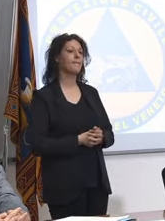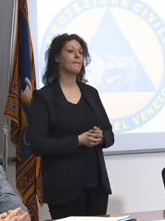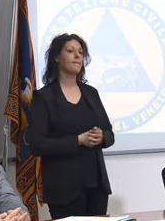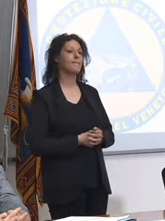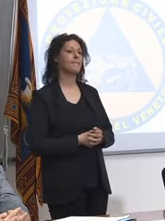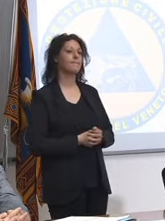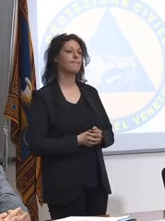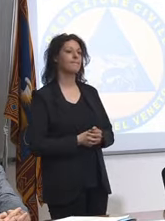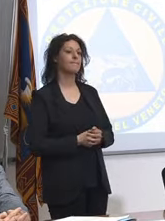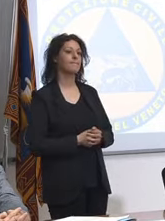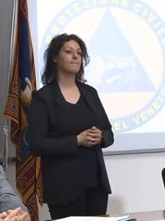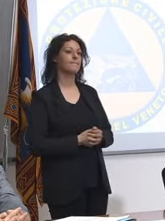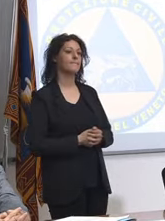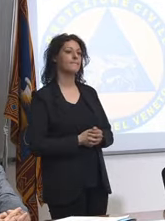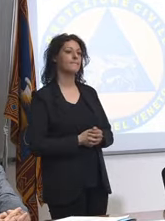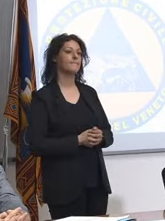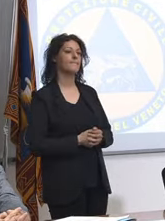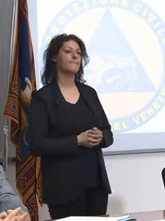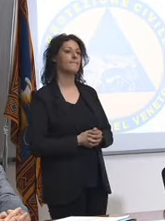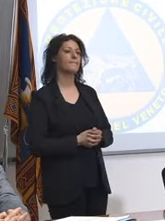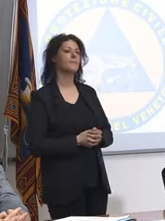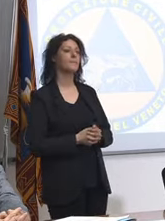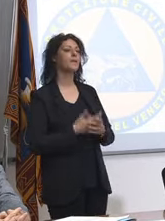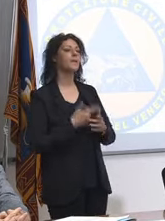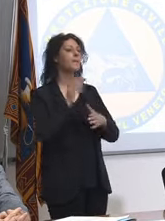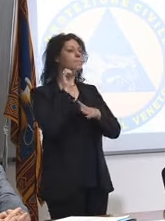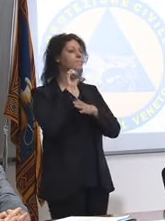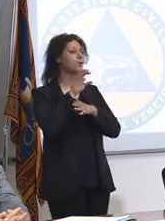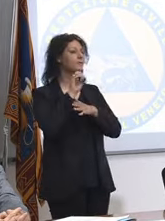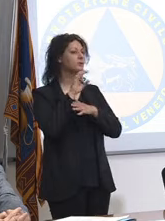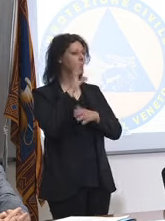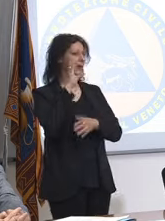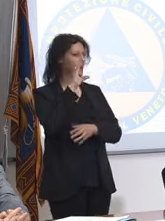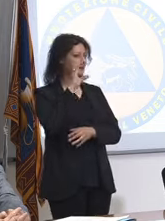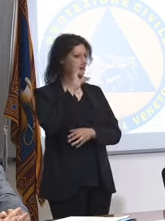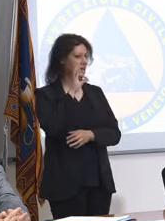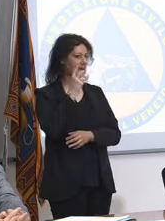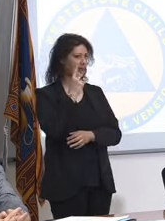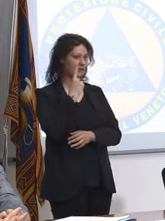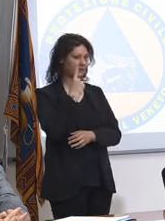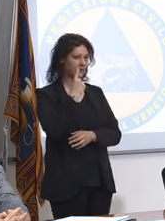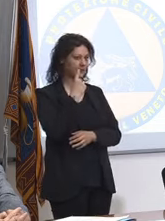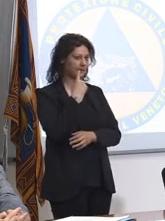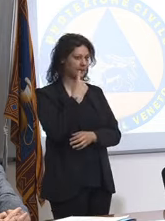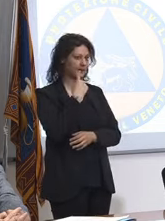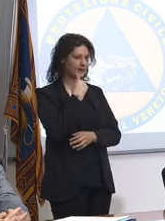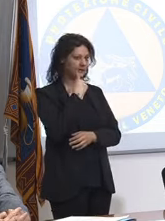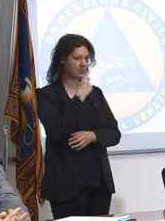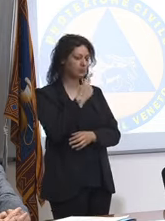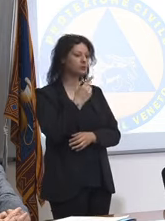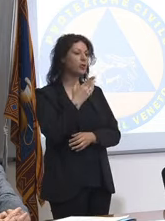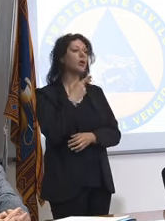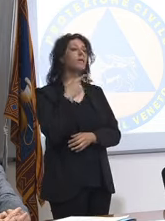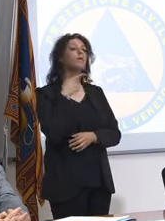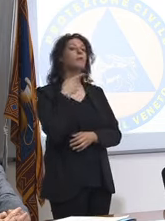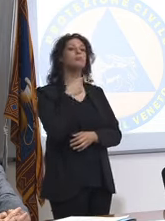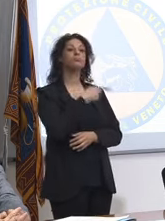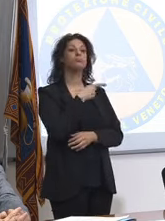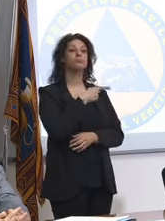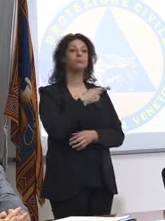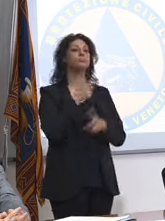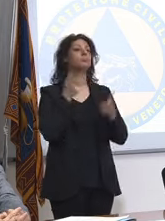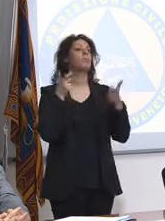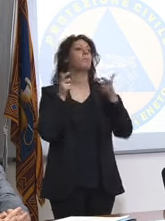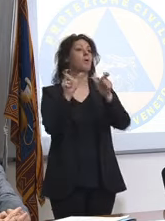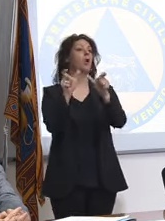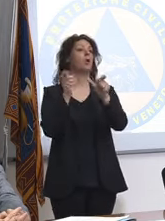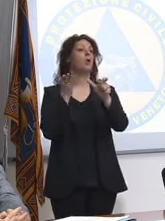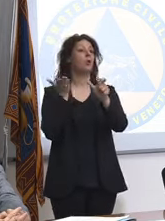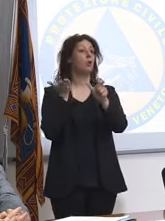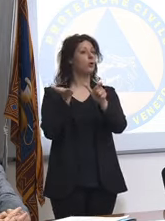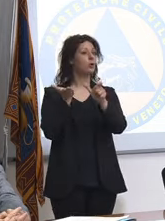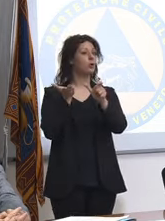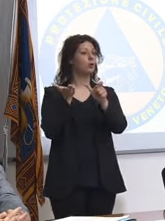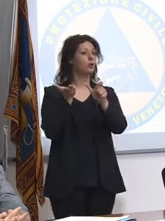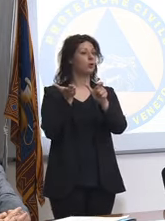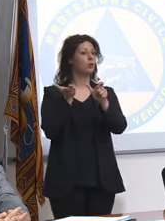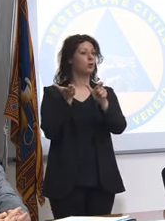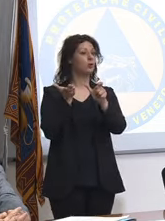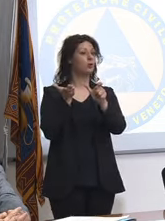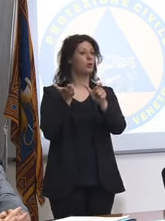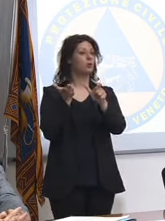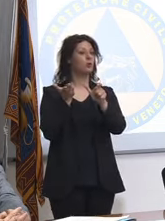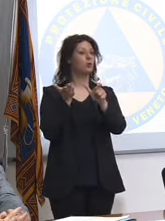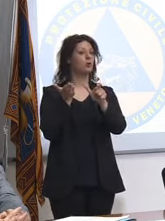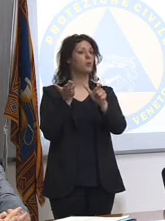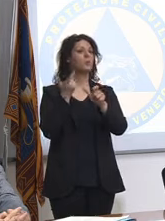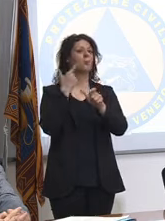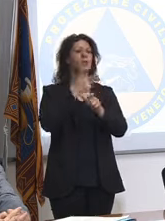domande. Sempre il professore dice che lo avete ostacolato, nel senso che gli avete dato un carico enorme